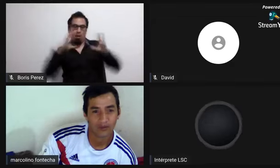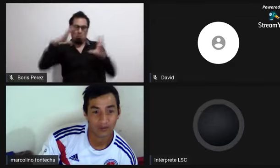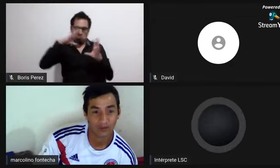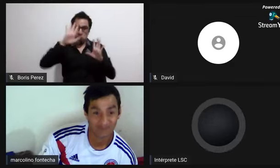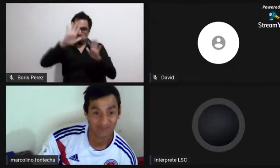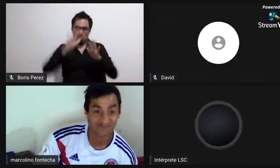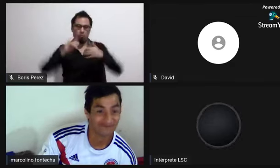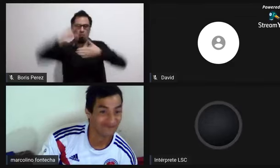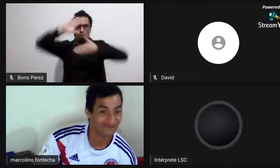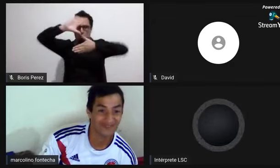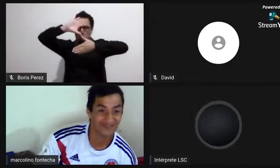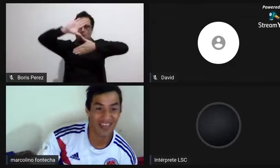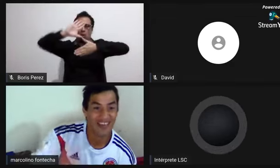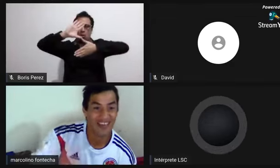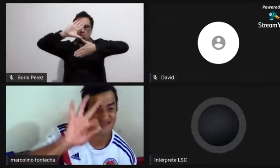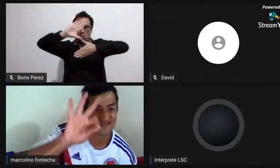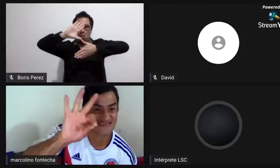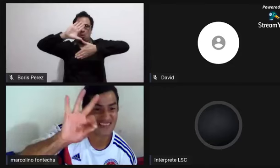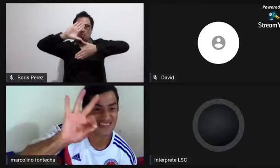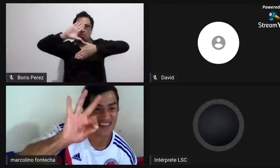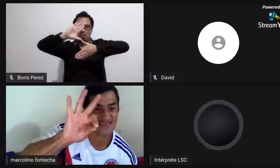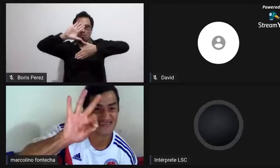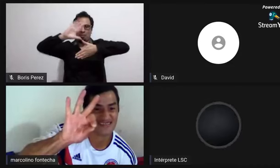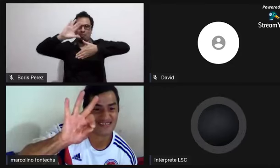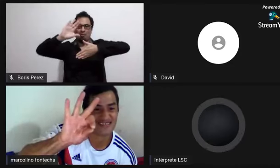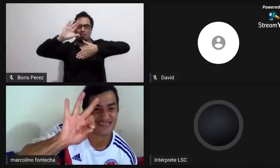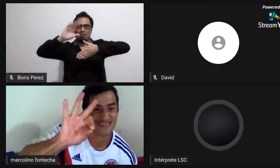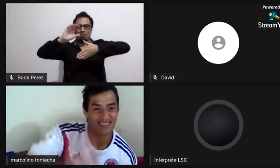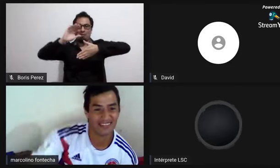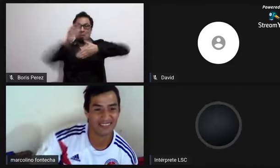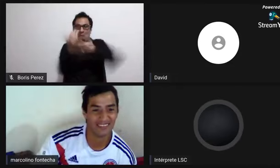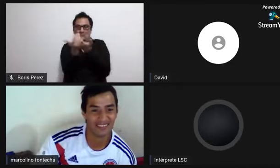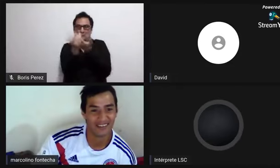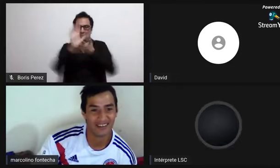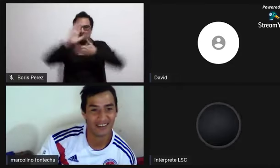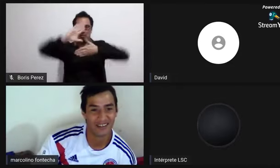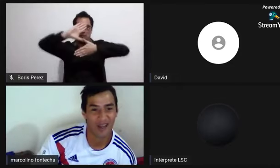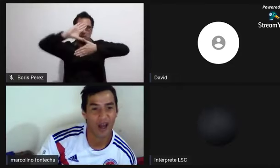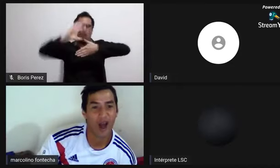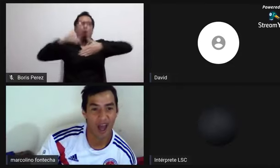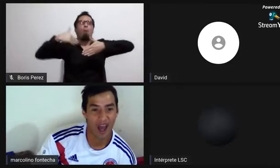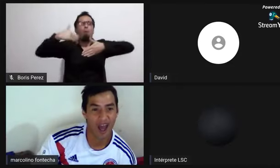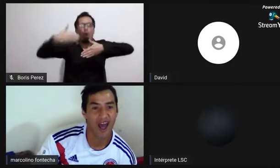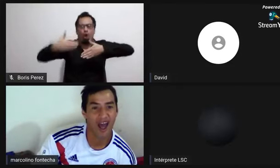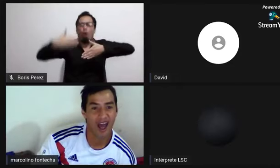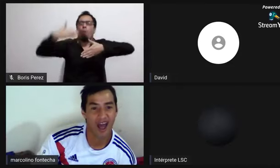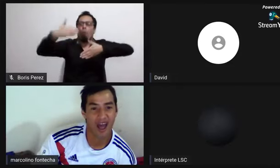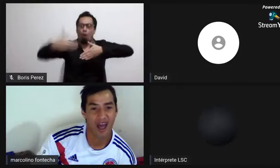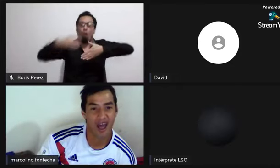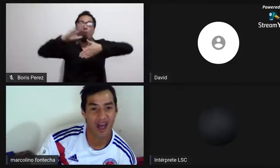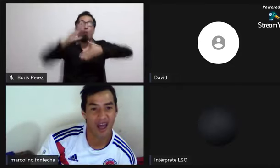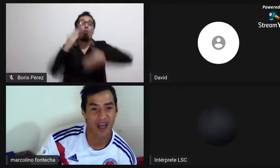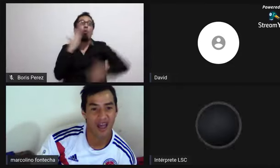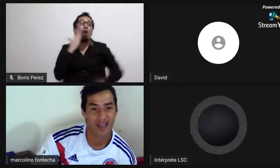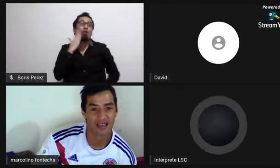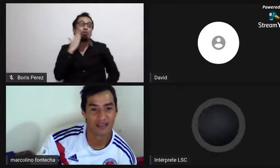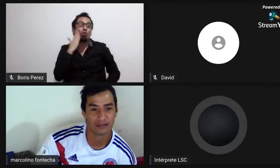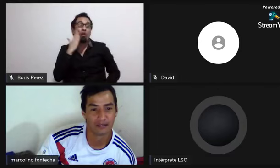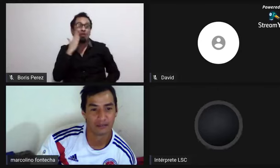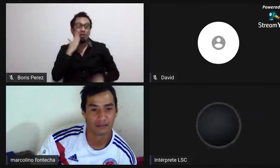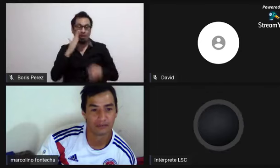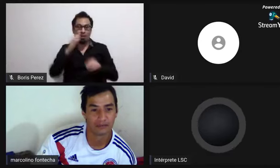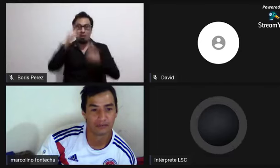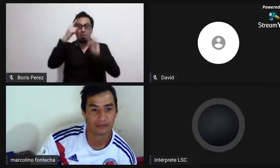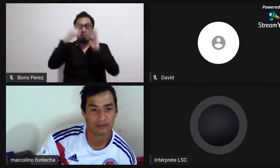No existía Ecuador en su momento, todo era territorio dominado por la corona española. Sí, estaban los tres. Sí, así